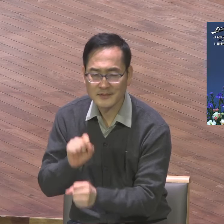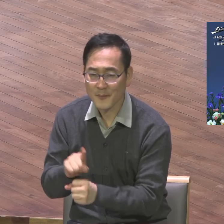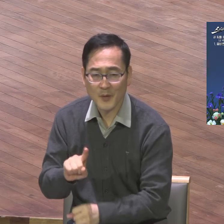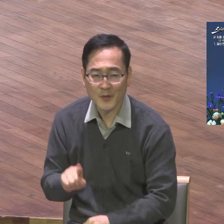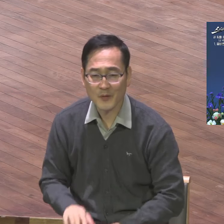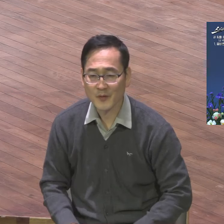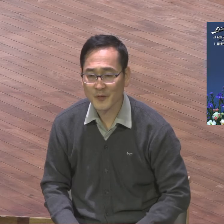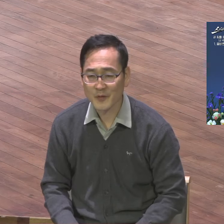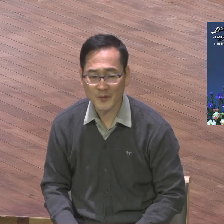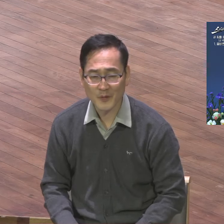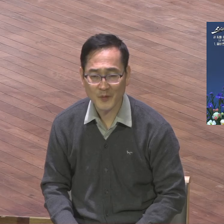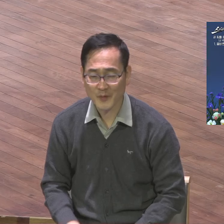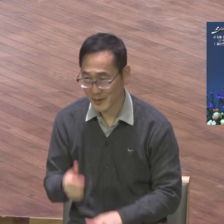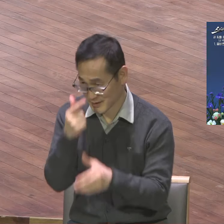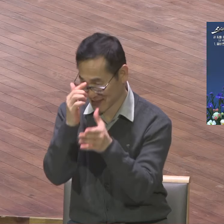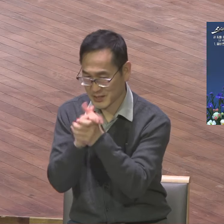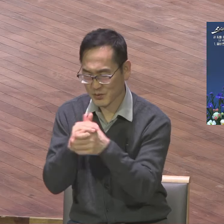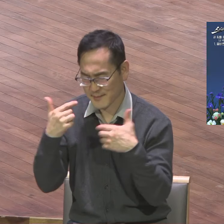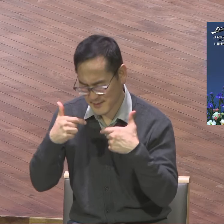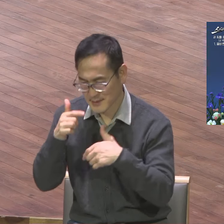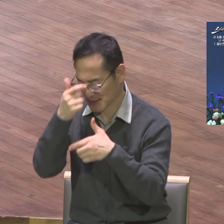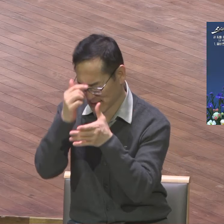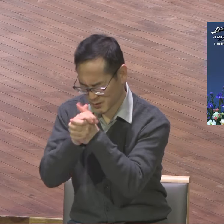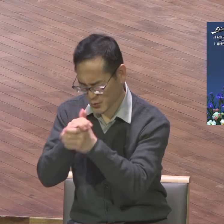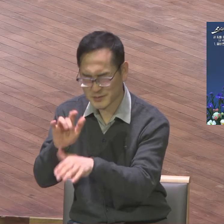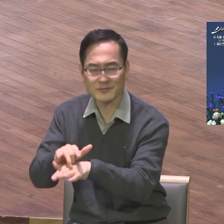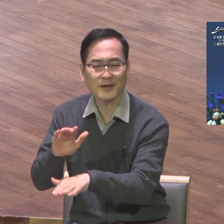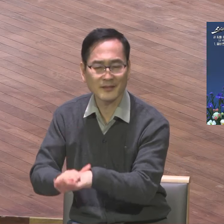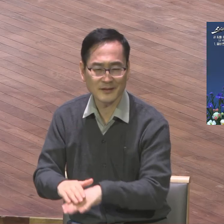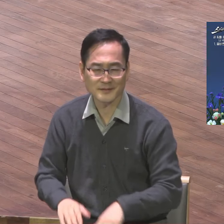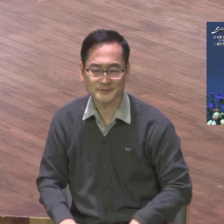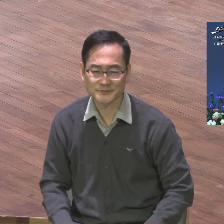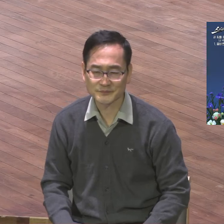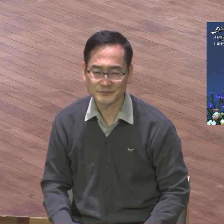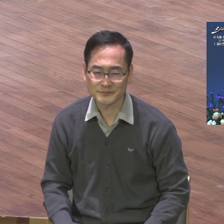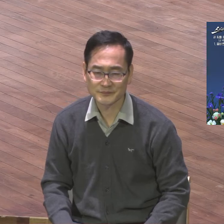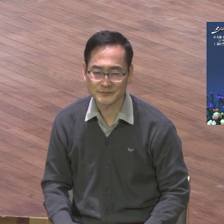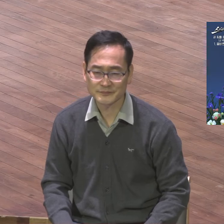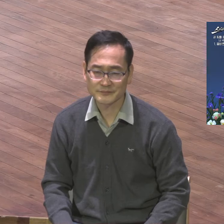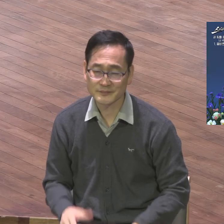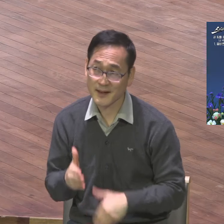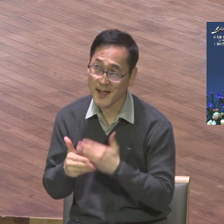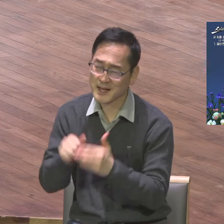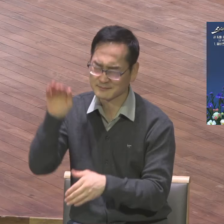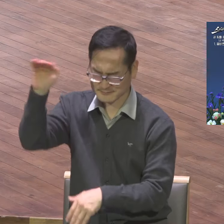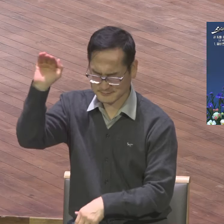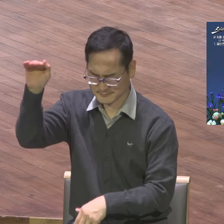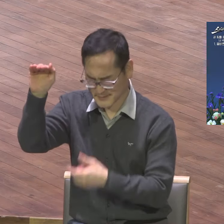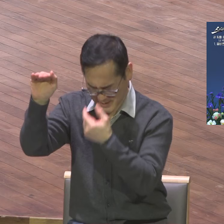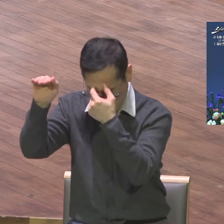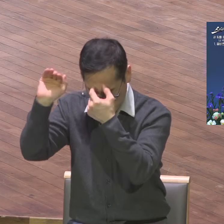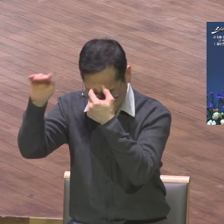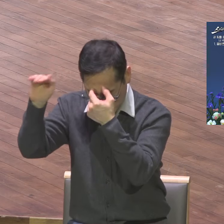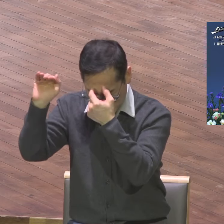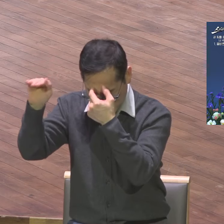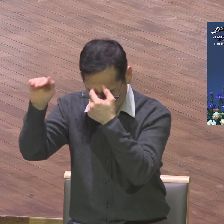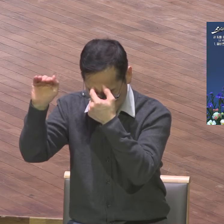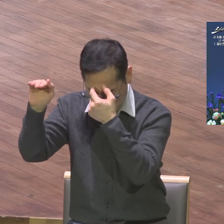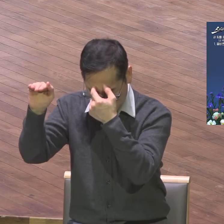하나예요. 기도하는 사람이요. 그분 앞, 그 전능자 앞에 기도하는 삶을 살고